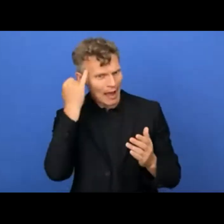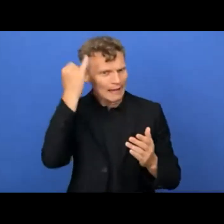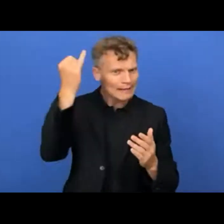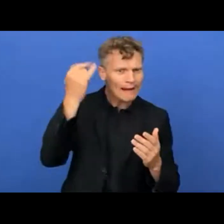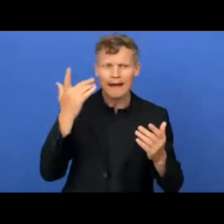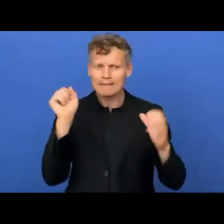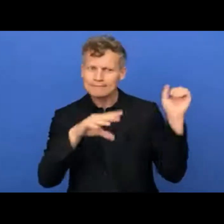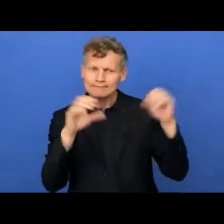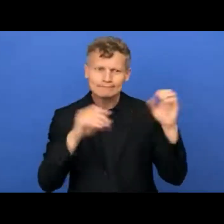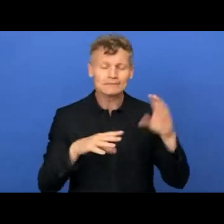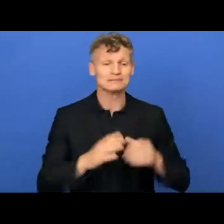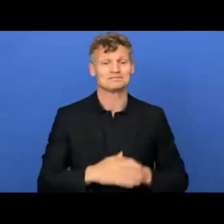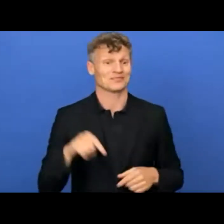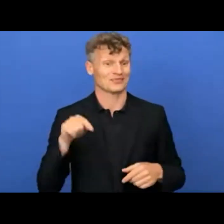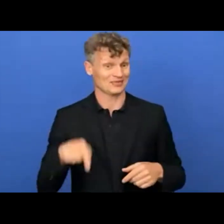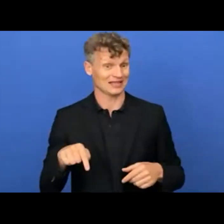donc n'hésitez pas.